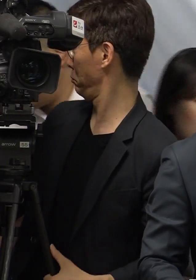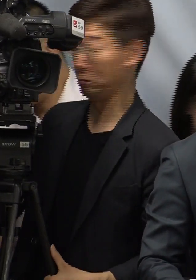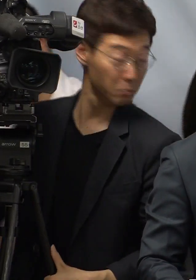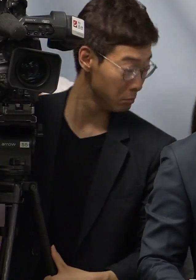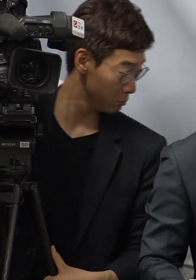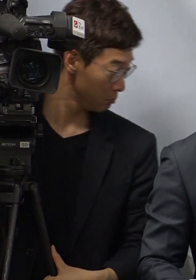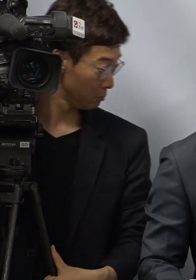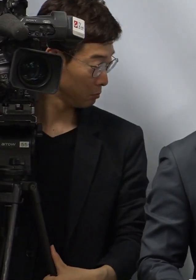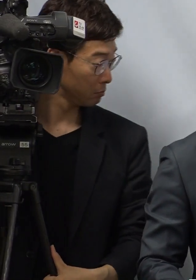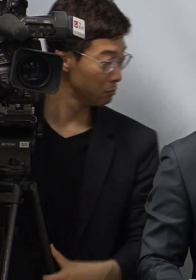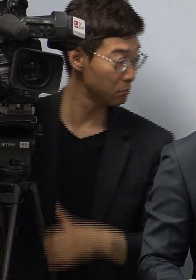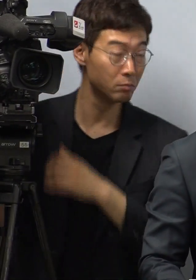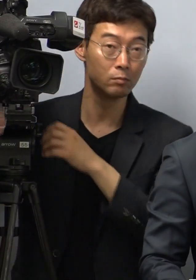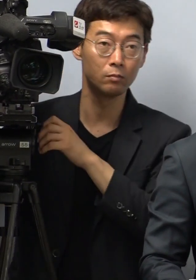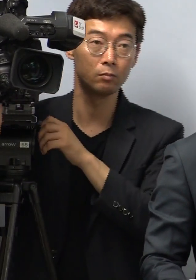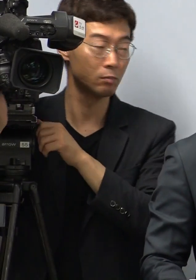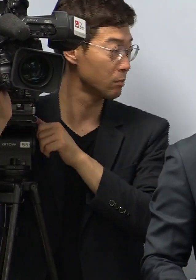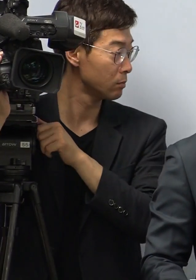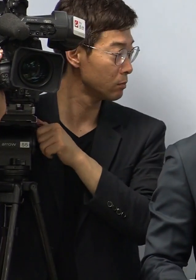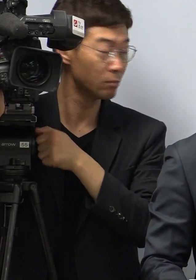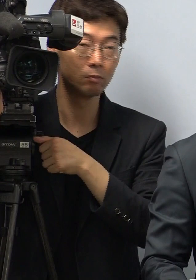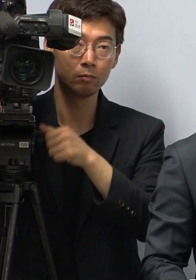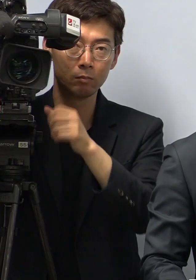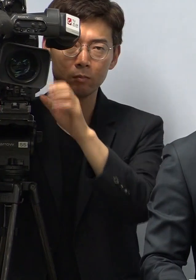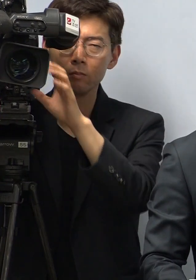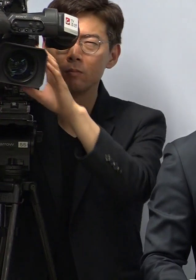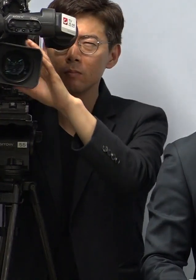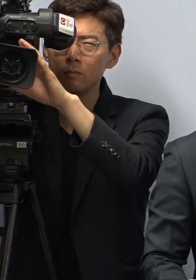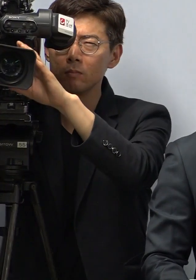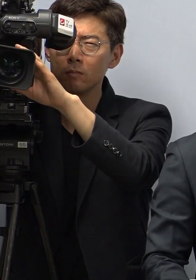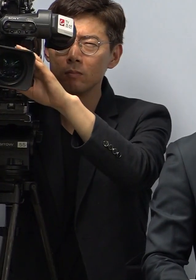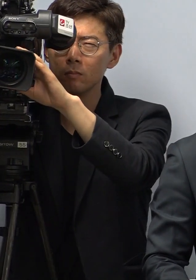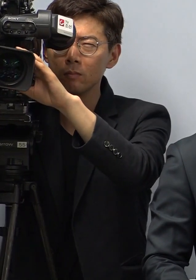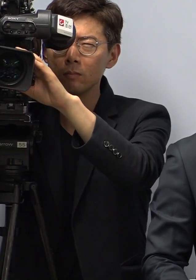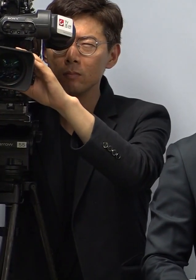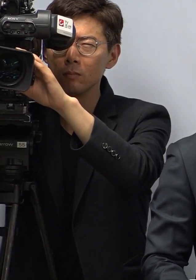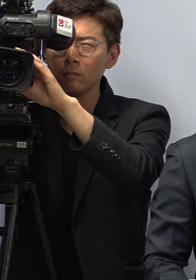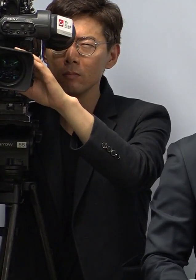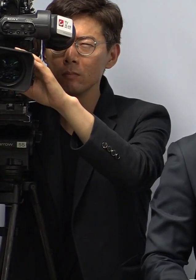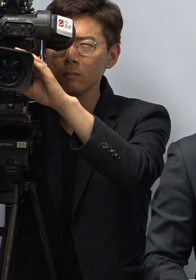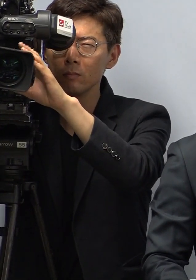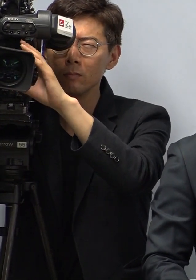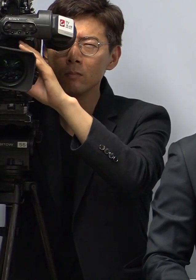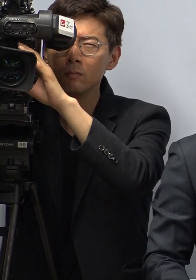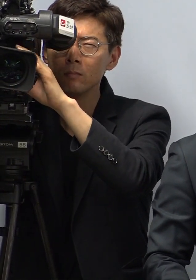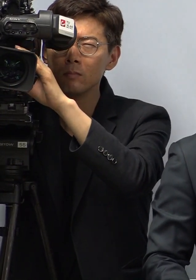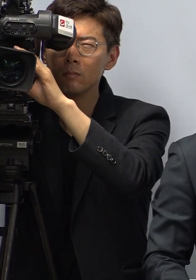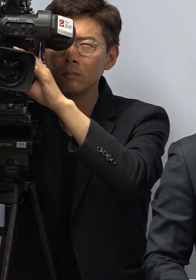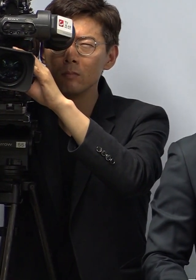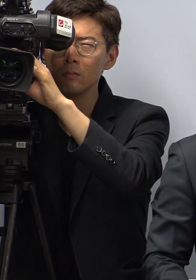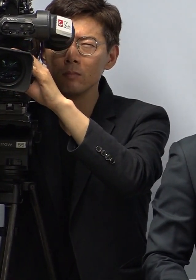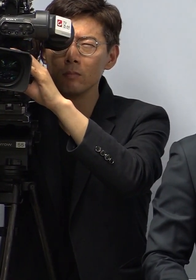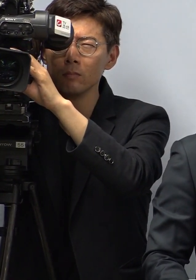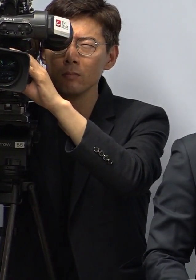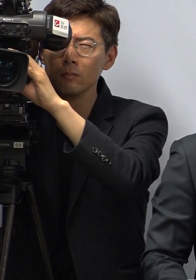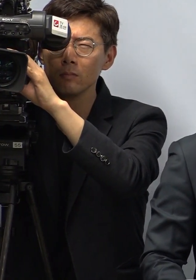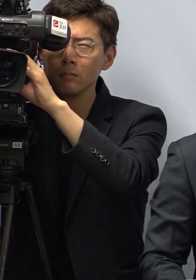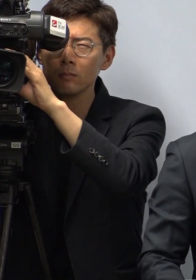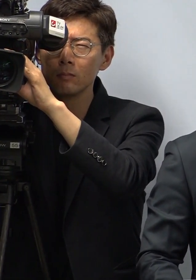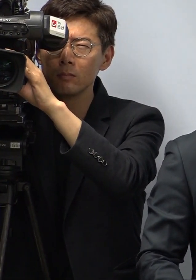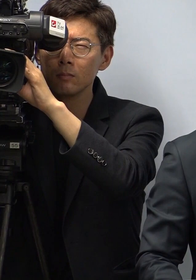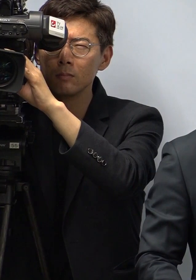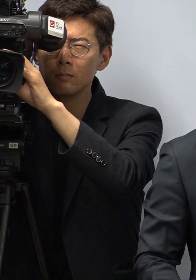있습니다. 문재인 정부를 탄생시킨 든든한 집권 여당인 더불어민주당의